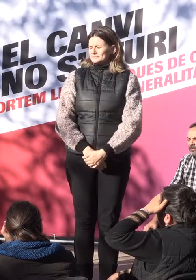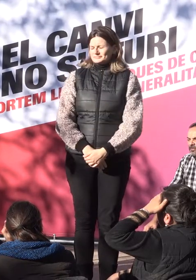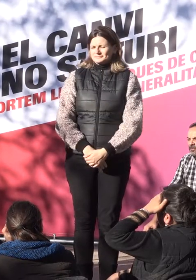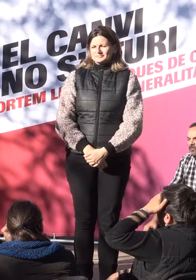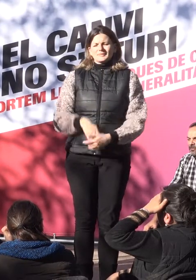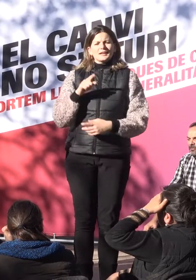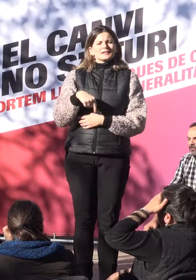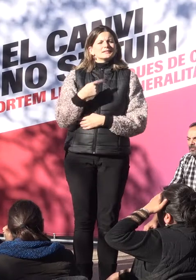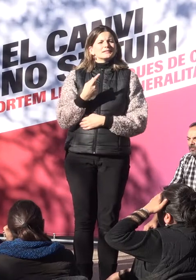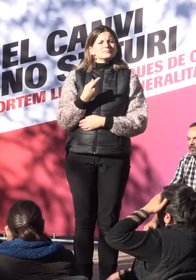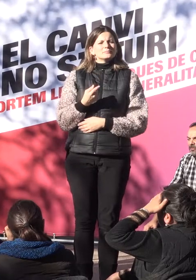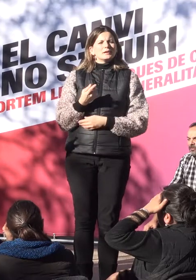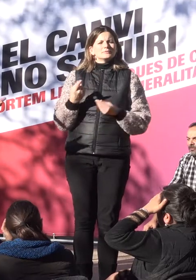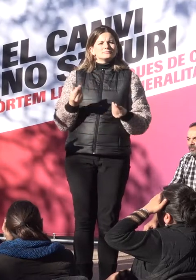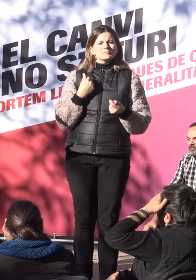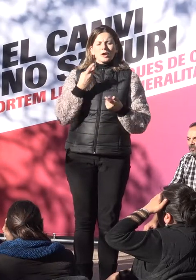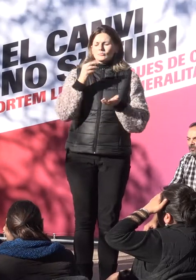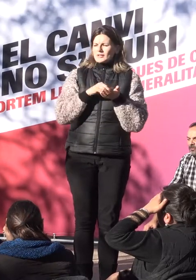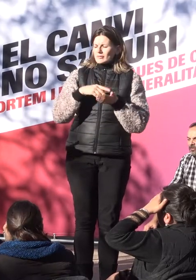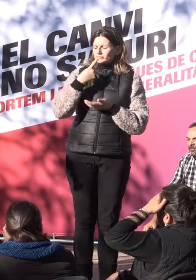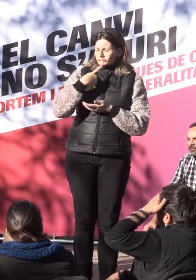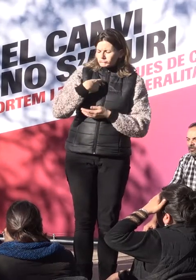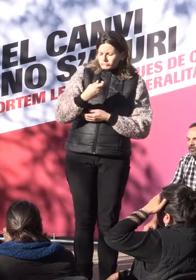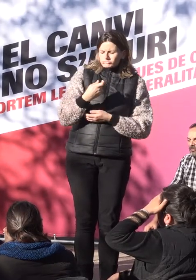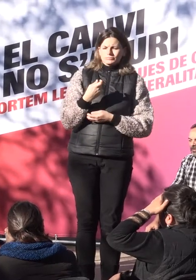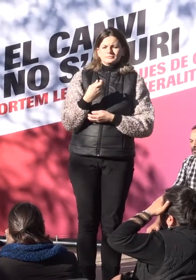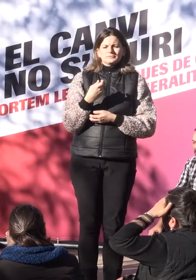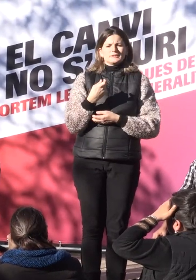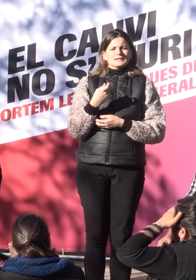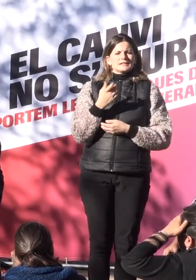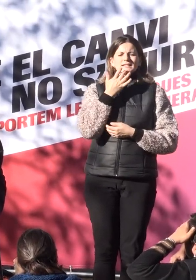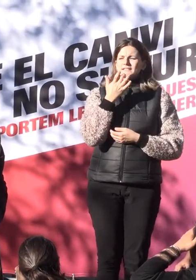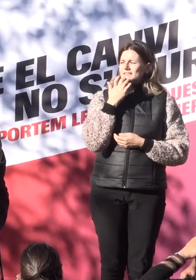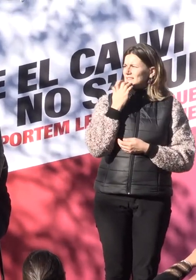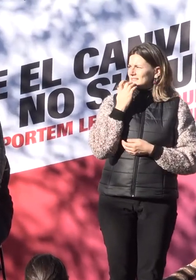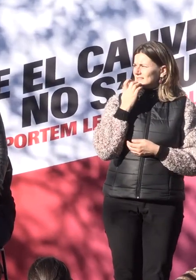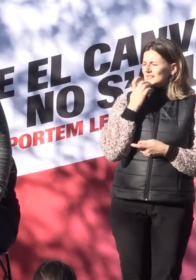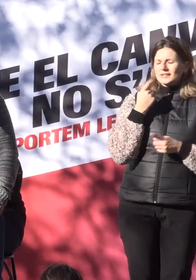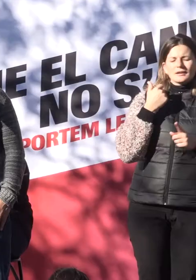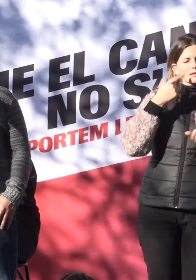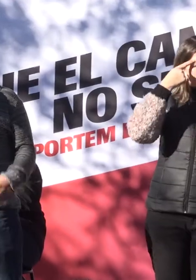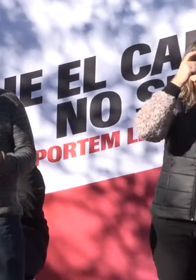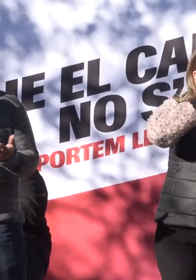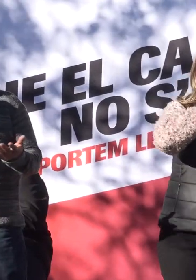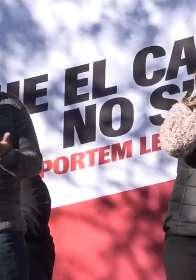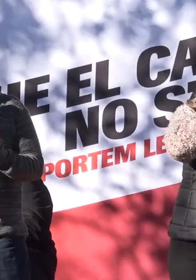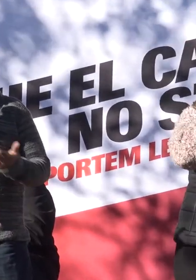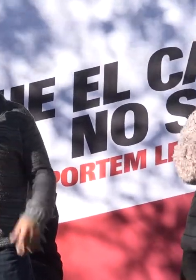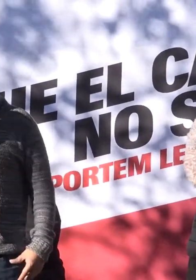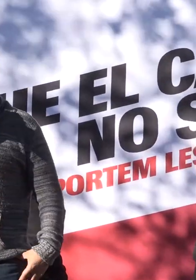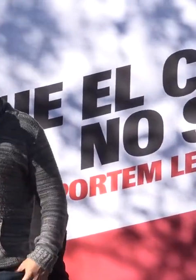y digamos que me han preguntado que si me ha dado la nostalgia de no estar en mi país claro que